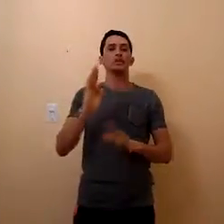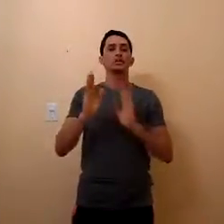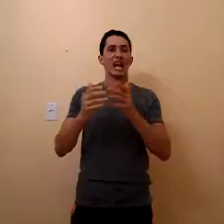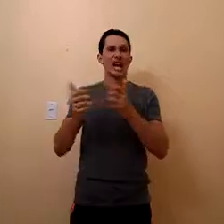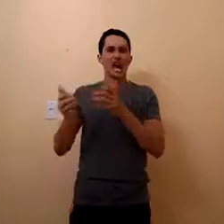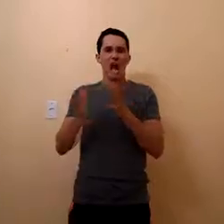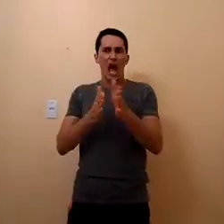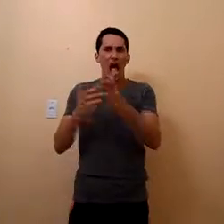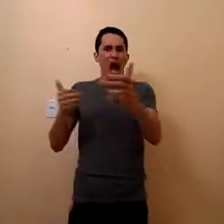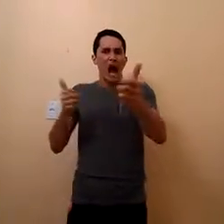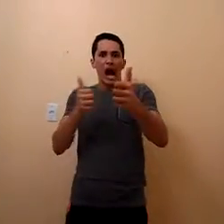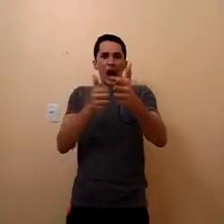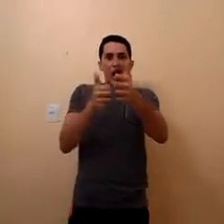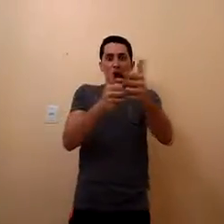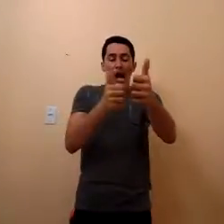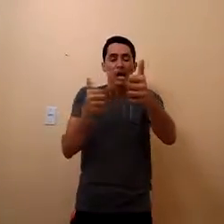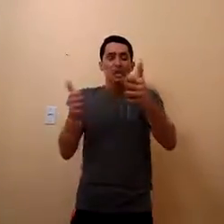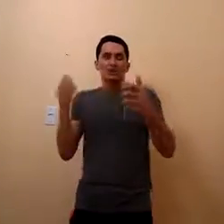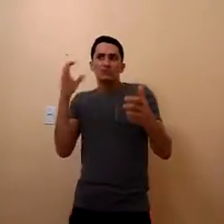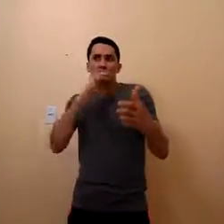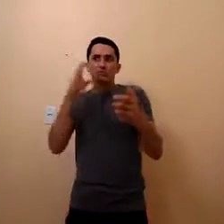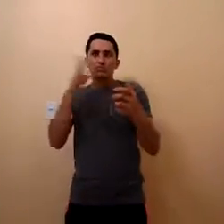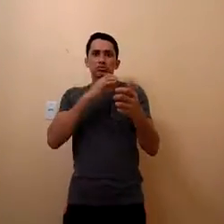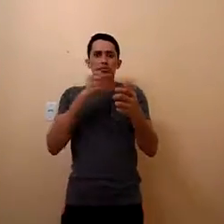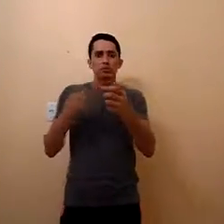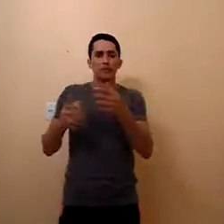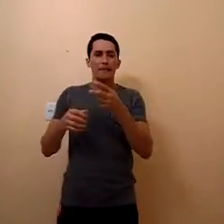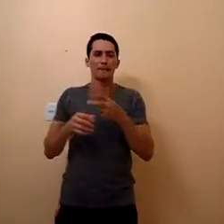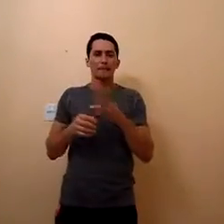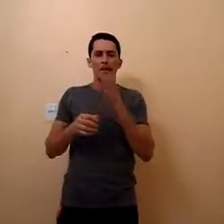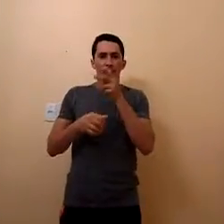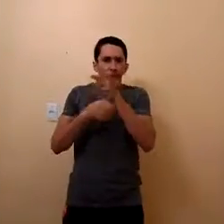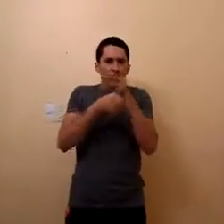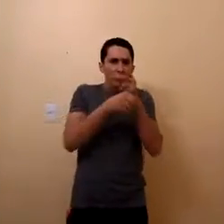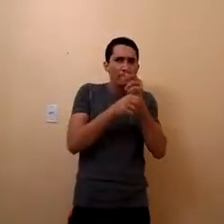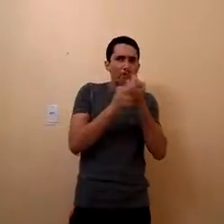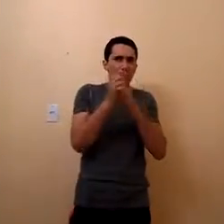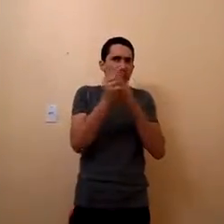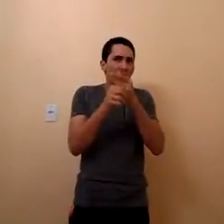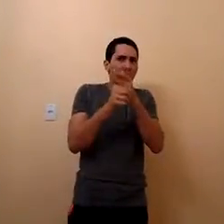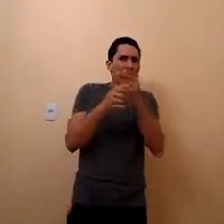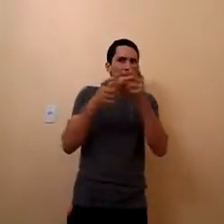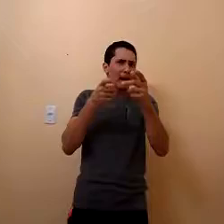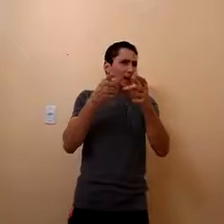chegava à cidade. A perseguição ao carro dele foi gravada por câmeras de segurança.